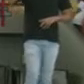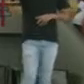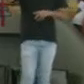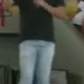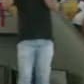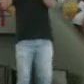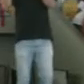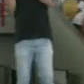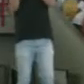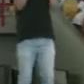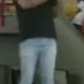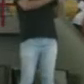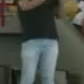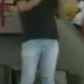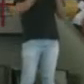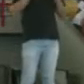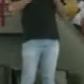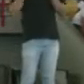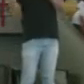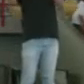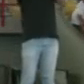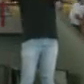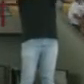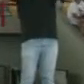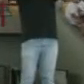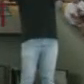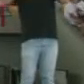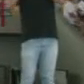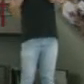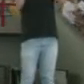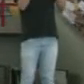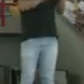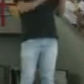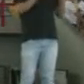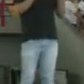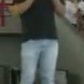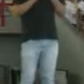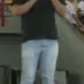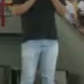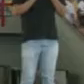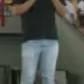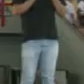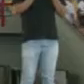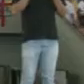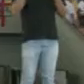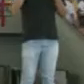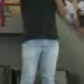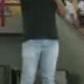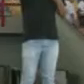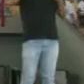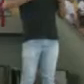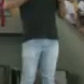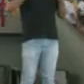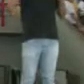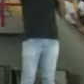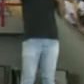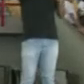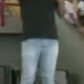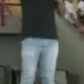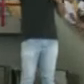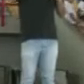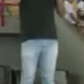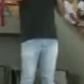direcionando o seu trabalho profissional, direcionando as suas perspectivas de vida para o